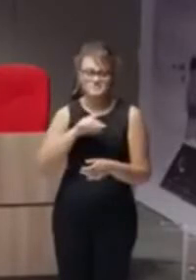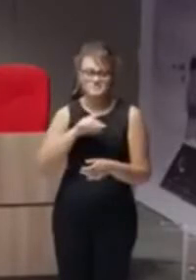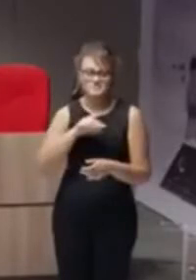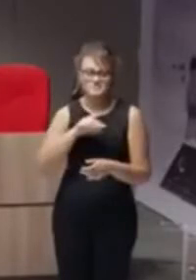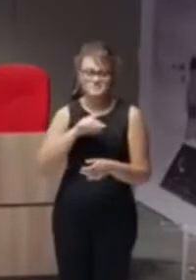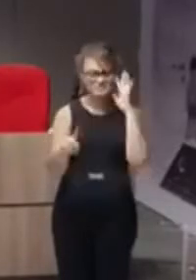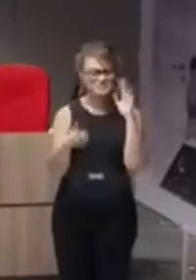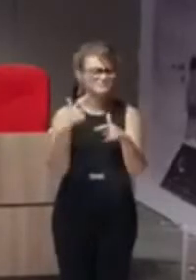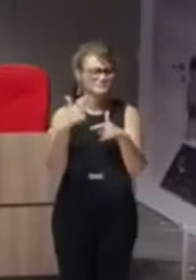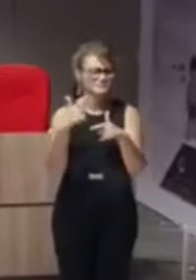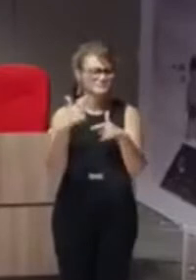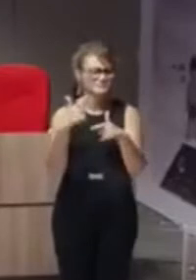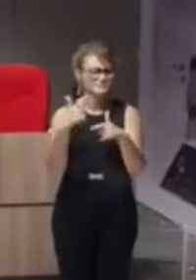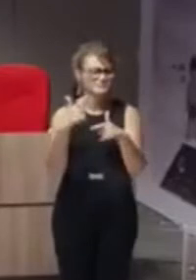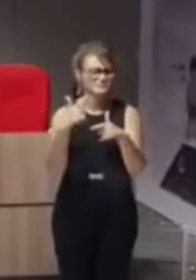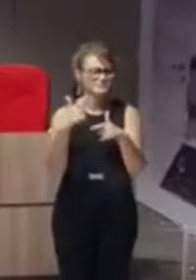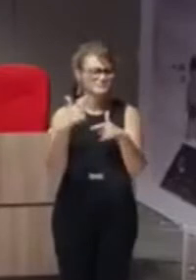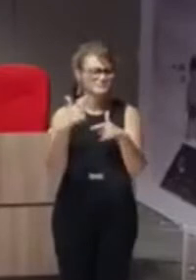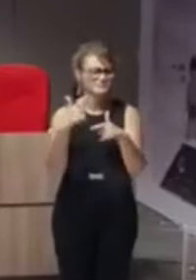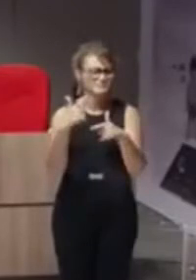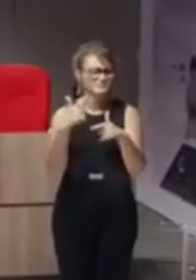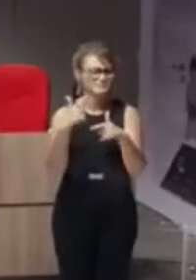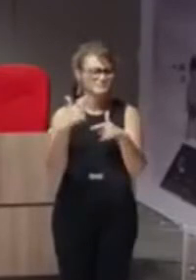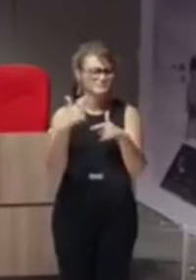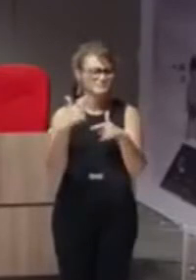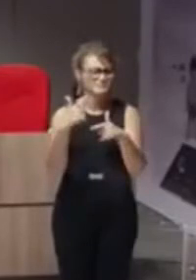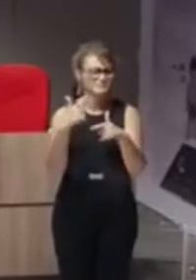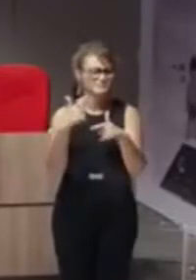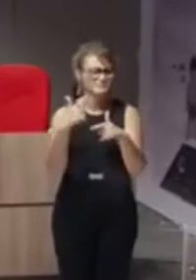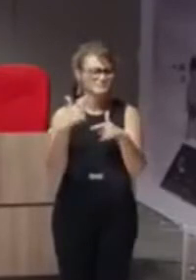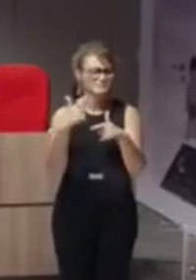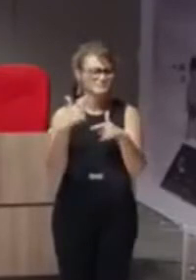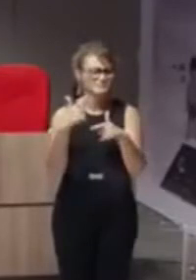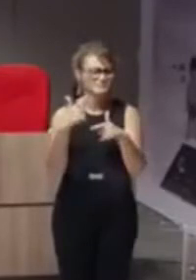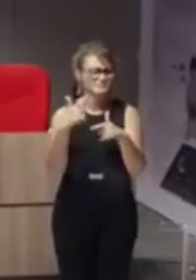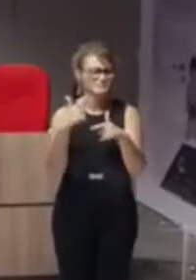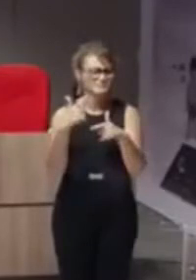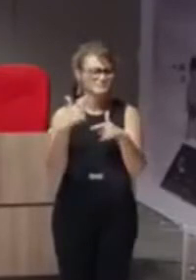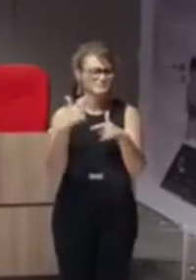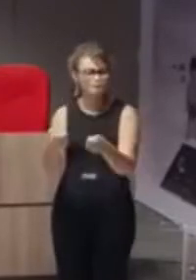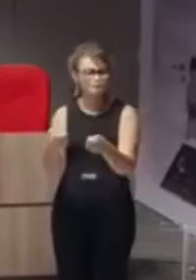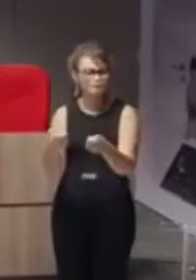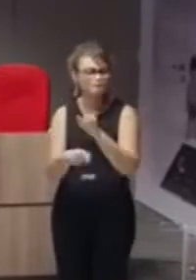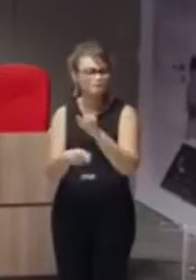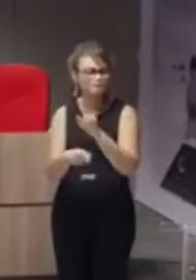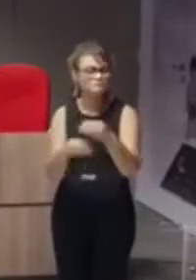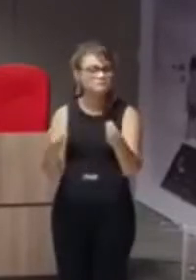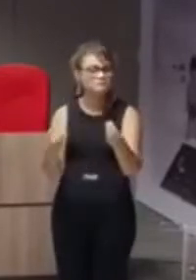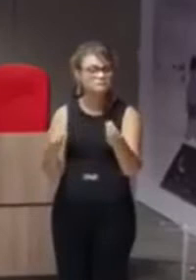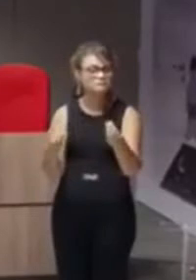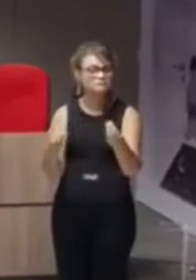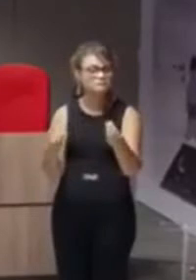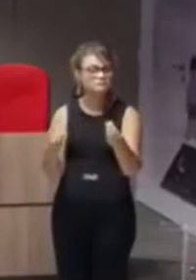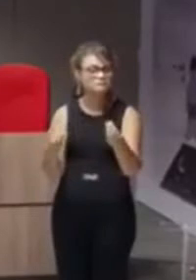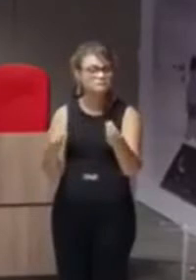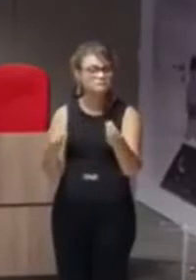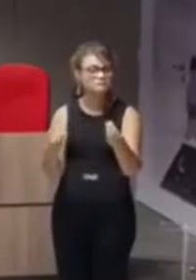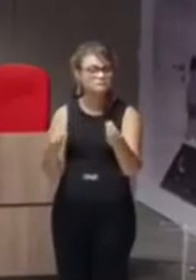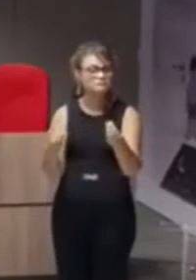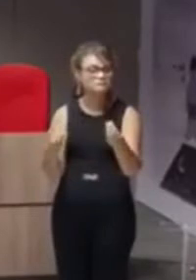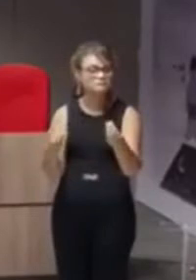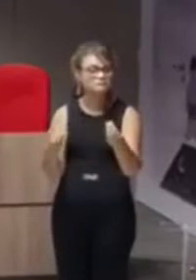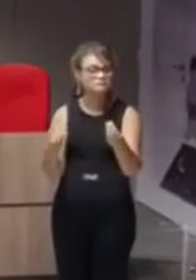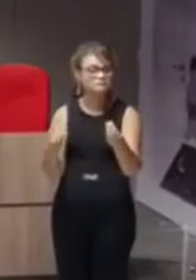de agravos, olha na busca da promoção de direitos, não simplesmente no sentido demandista,